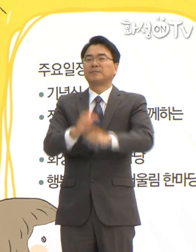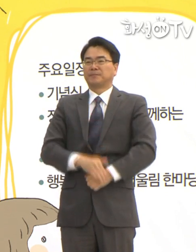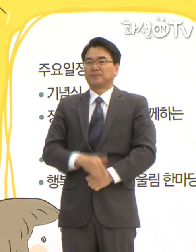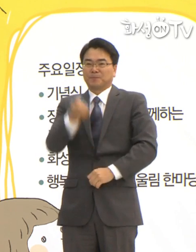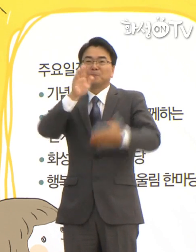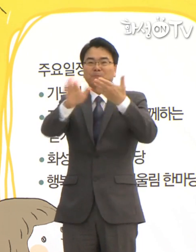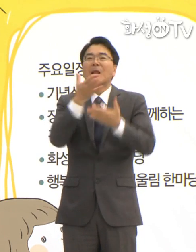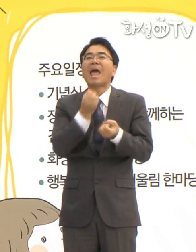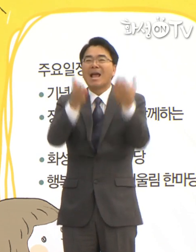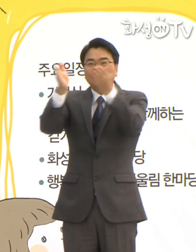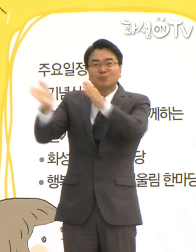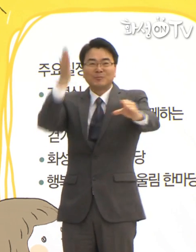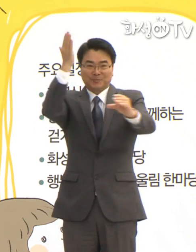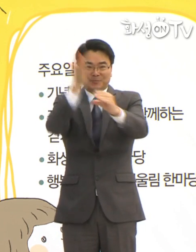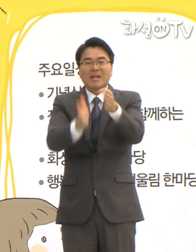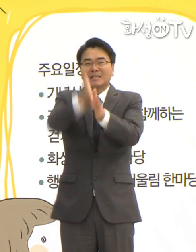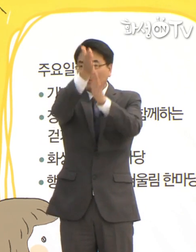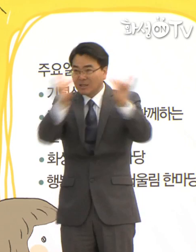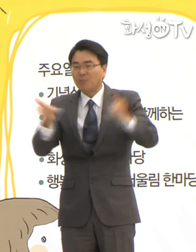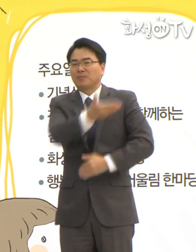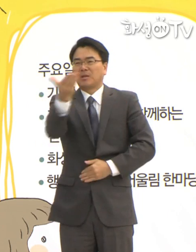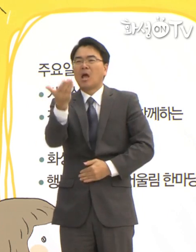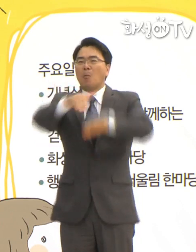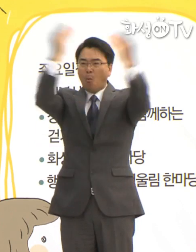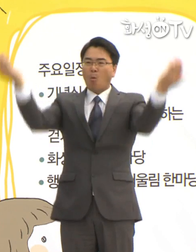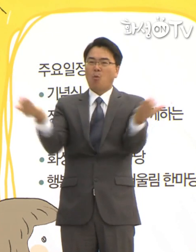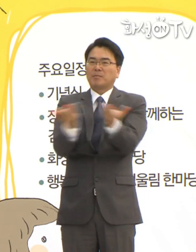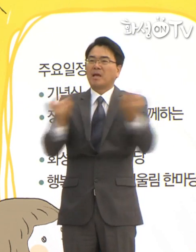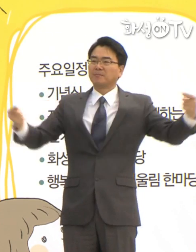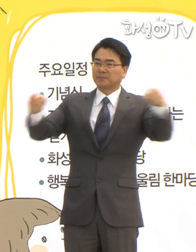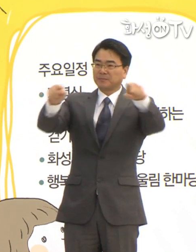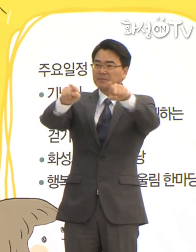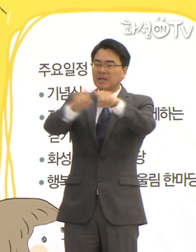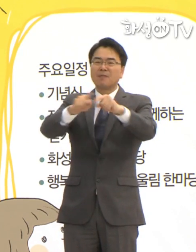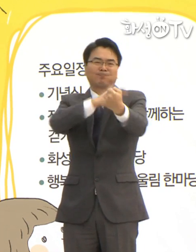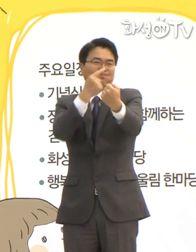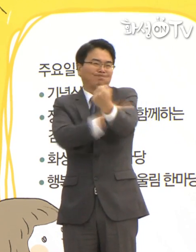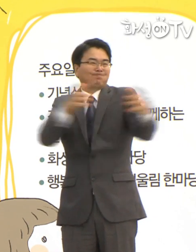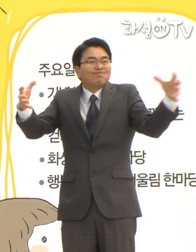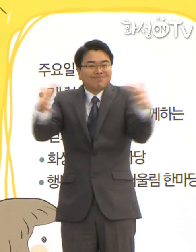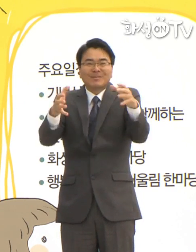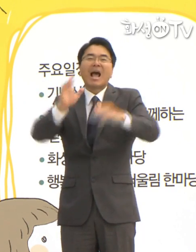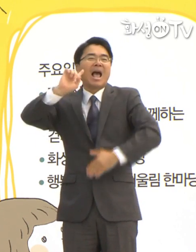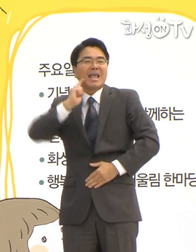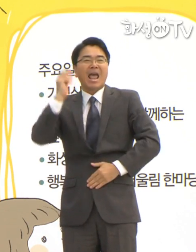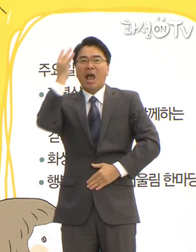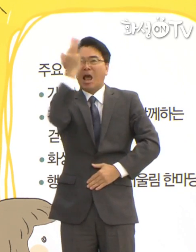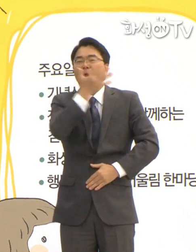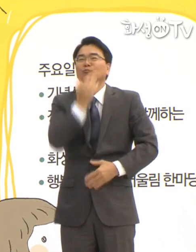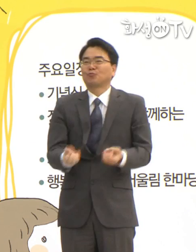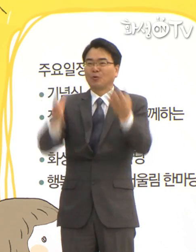조금 뒤에 또 많은 행사들이 주어지는데 우리 시민 여러분 그리고 모든 분들이 함께 힘을 다해서 오늘 아름다운